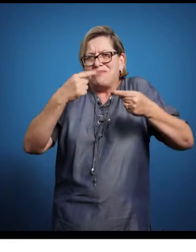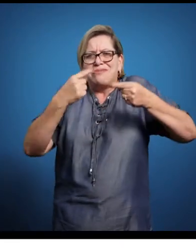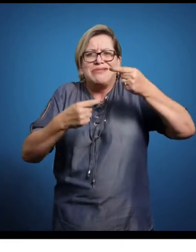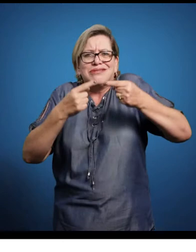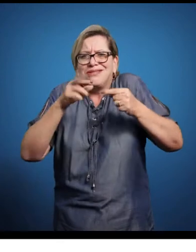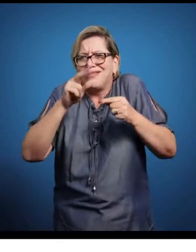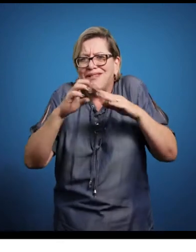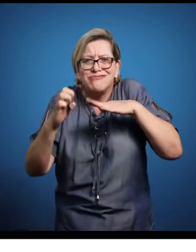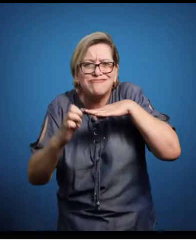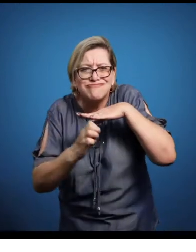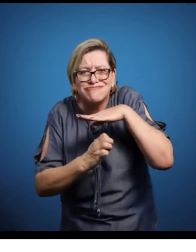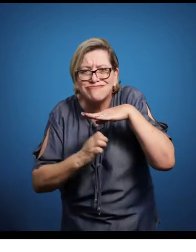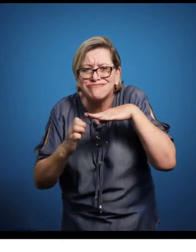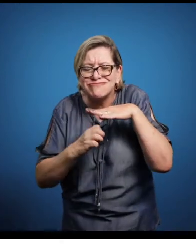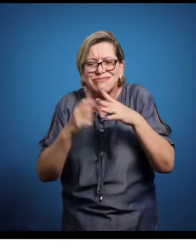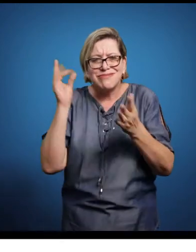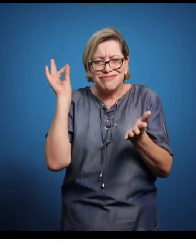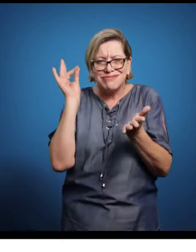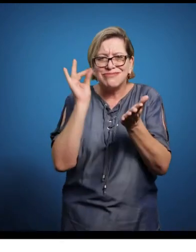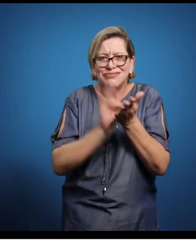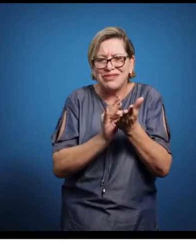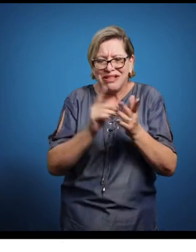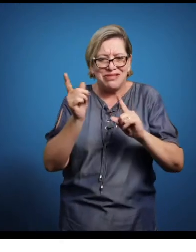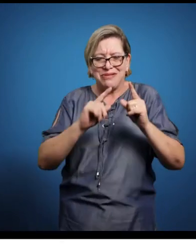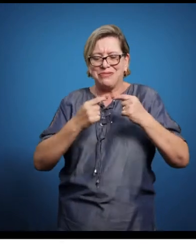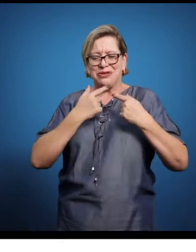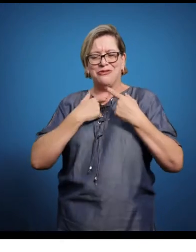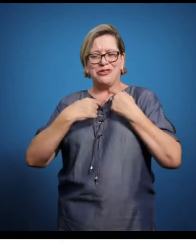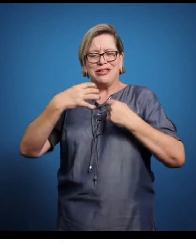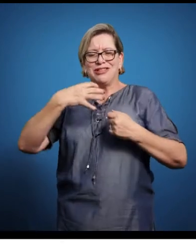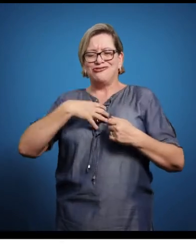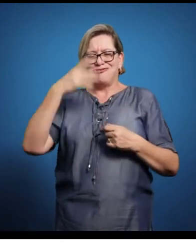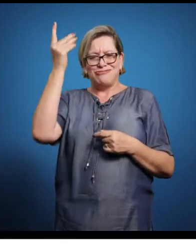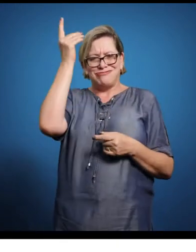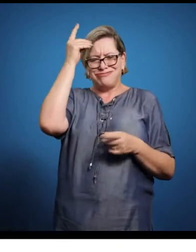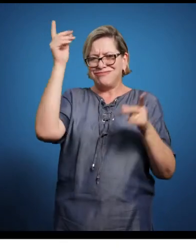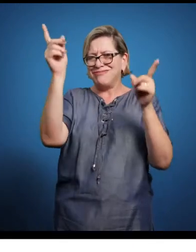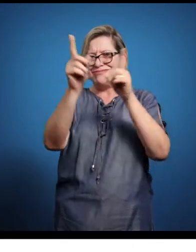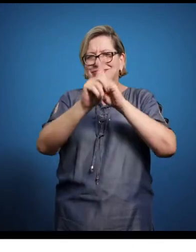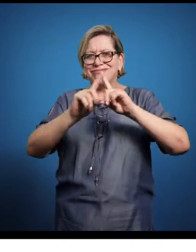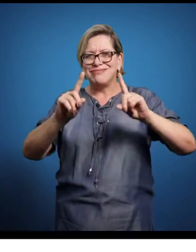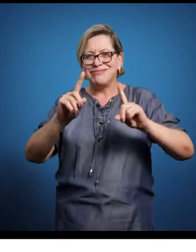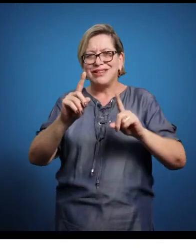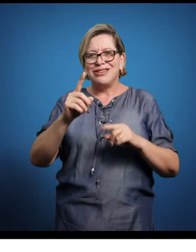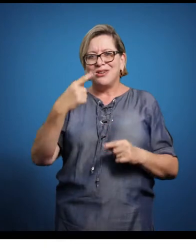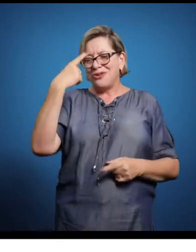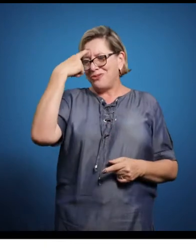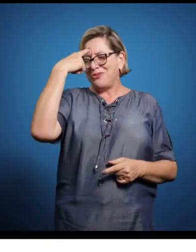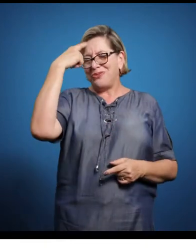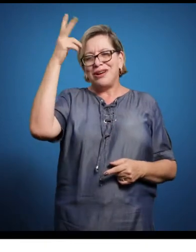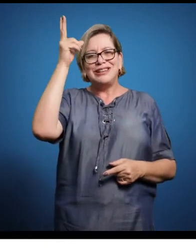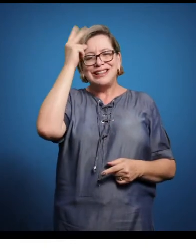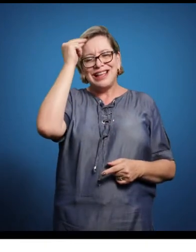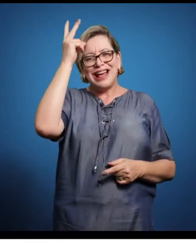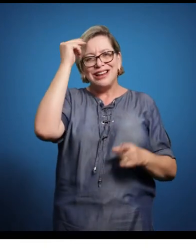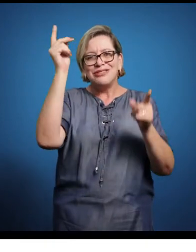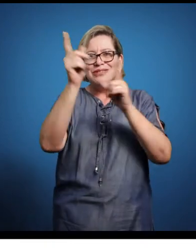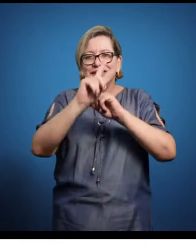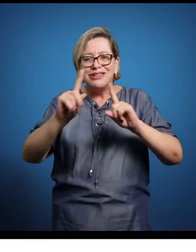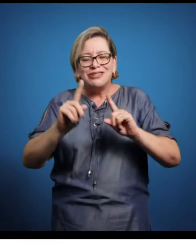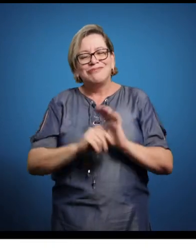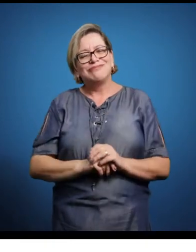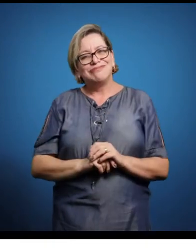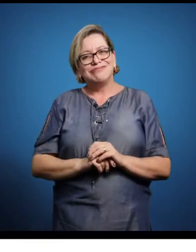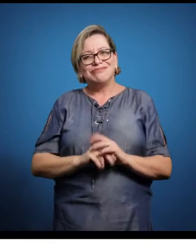empreendimento de fato não é provocação por idealismo por humanismo olha no século 20 nós vamos ter